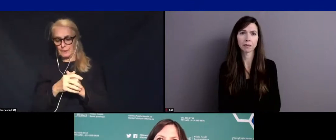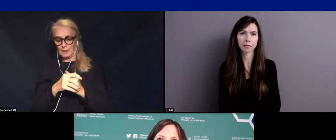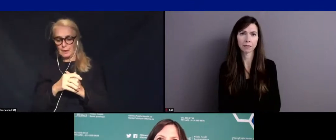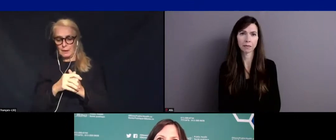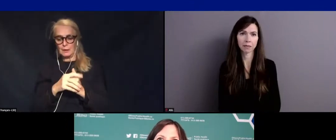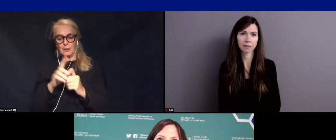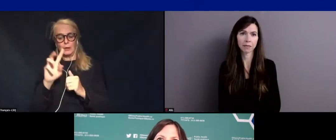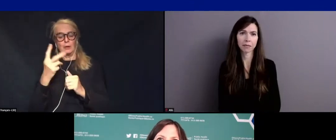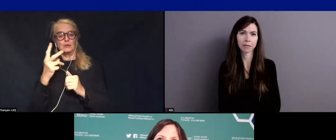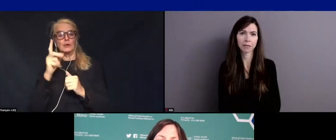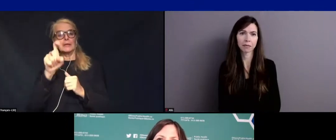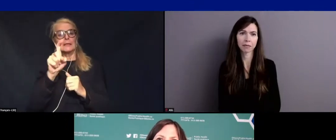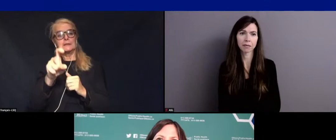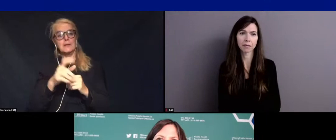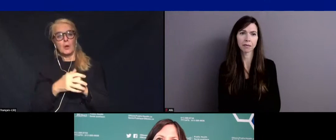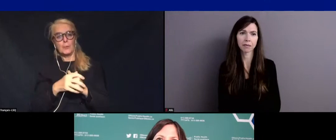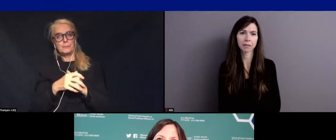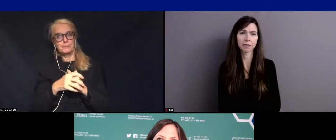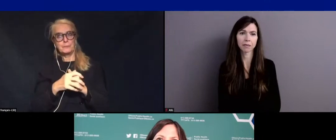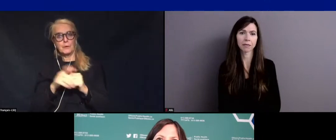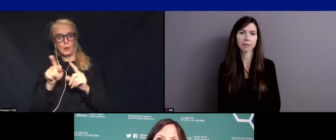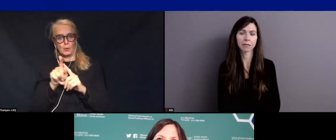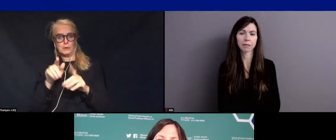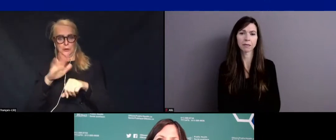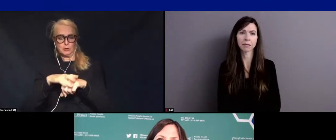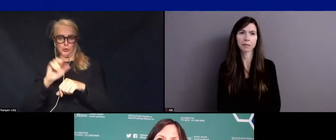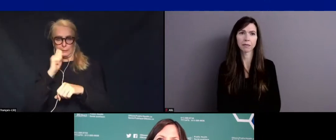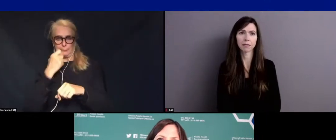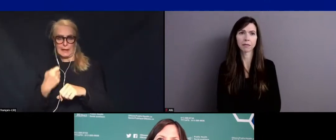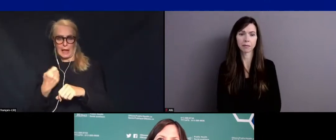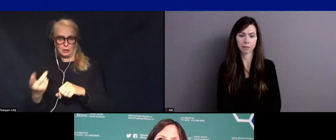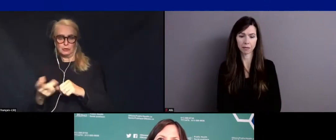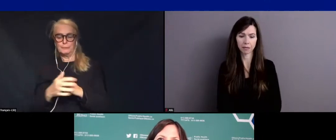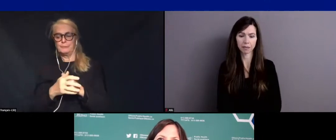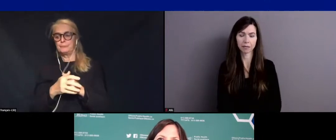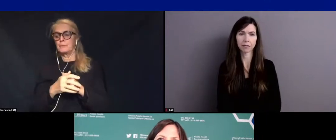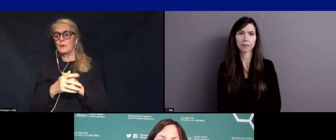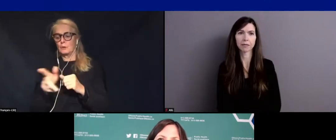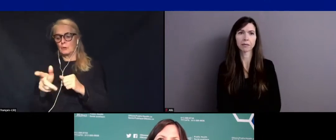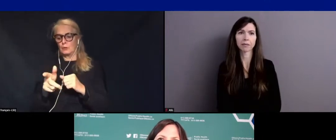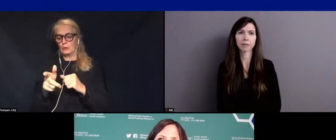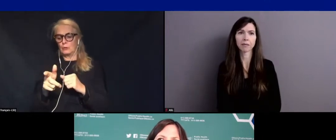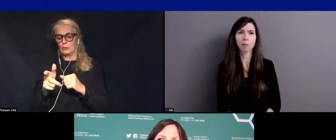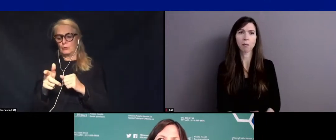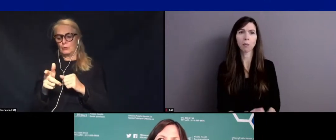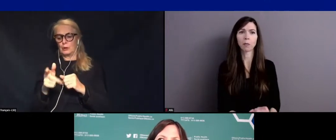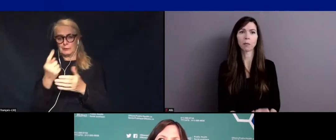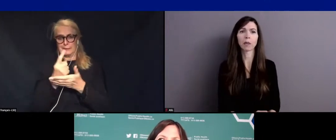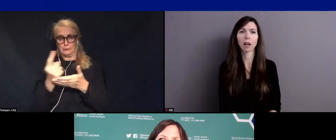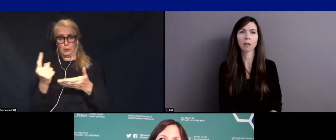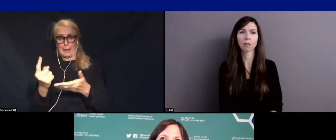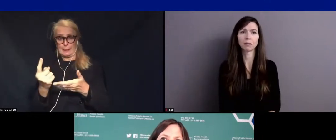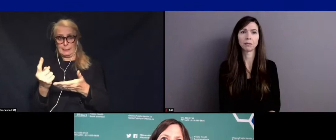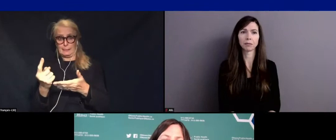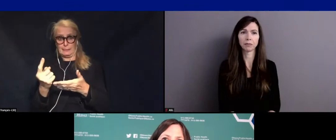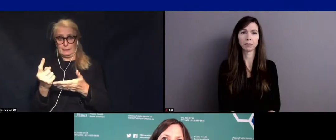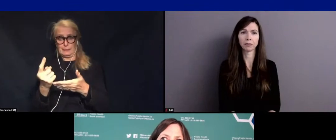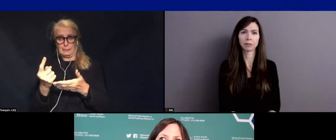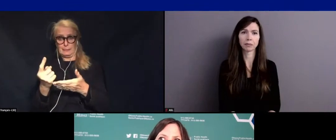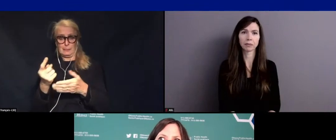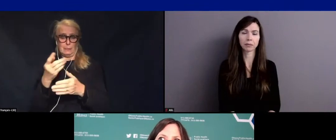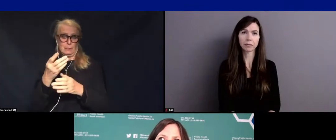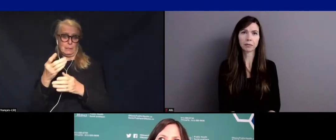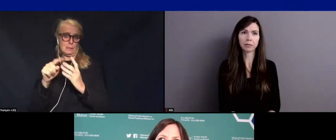Ma seconde question, ça concerne également le dépistage. On a ouvert plus tôt cette semaine un nouveau centre à Orléans.